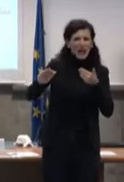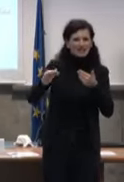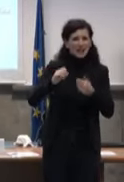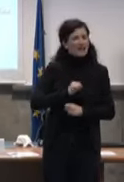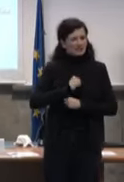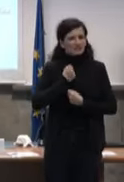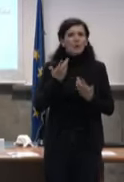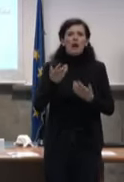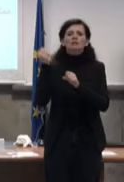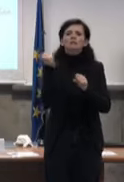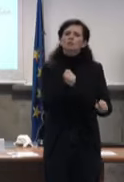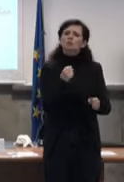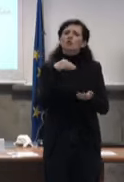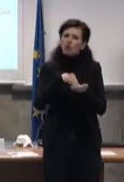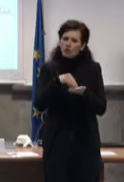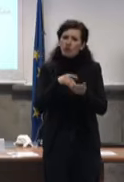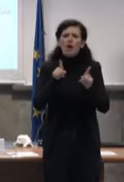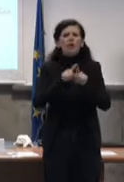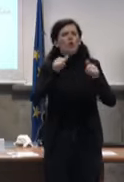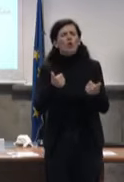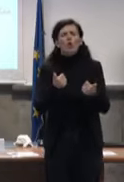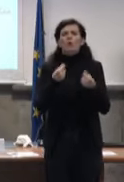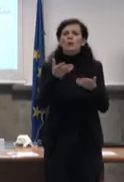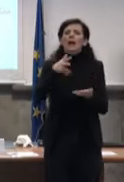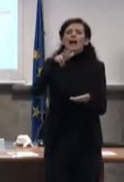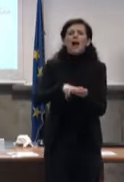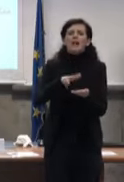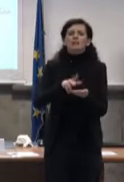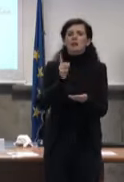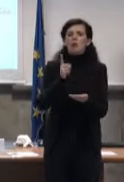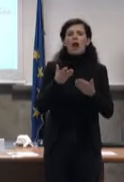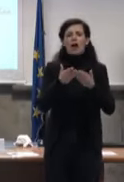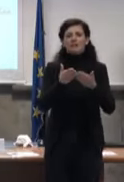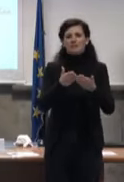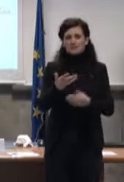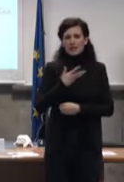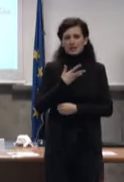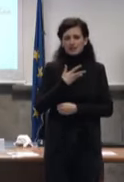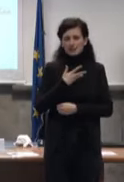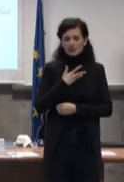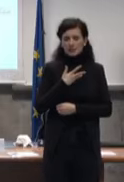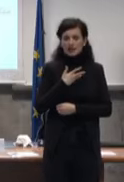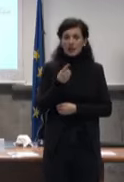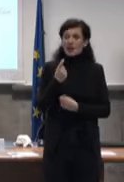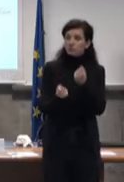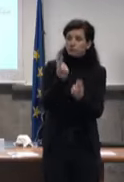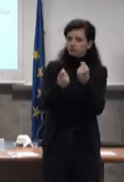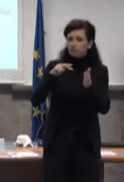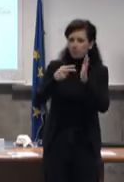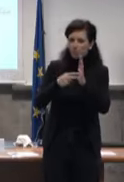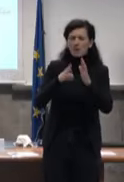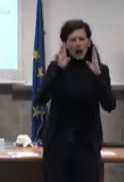a tutti quanti circa la cura che viene data alle persone circa l'attenzione alle criticità e circa la